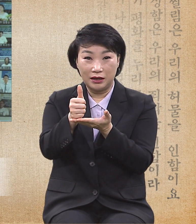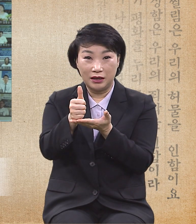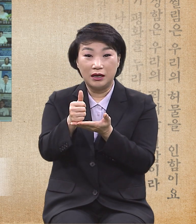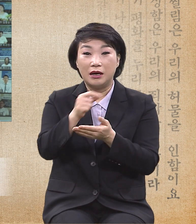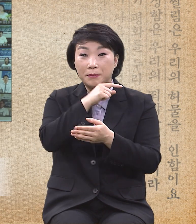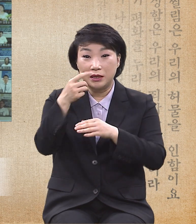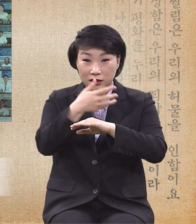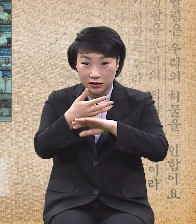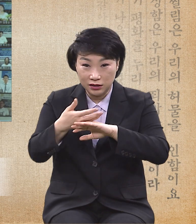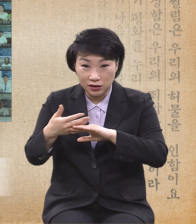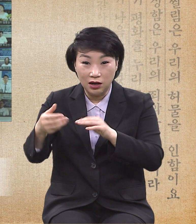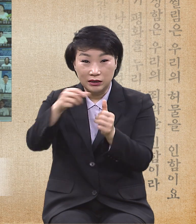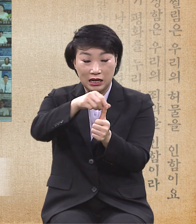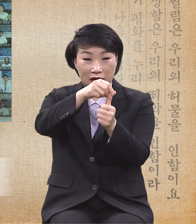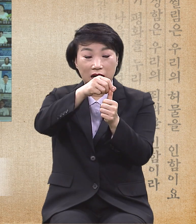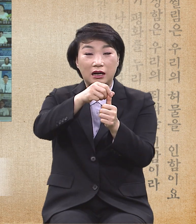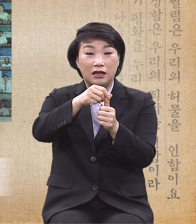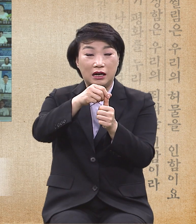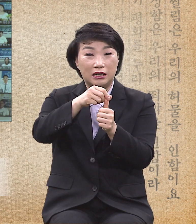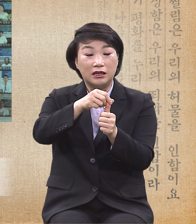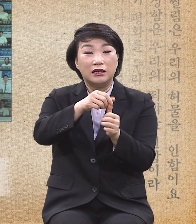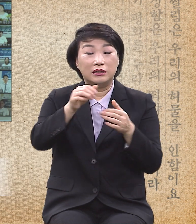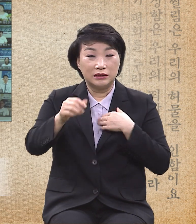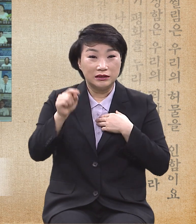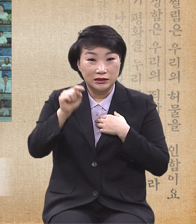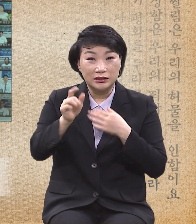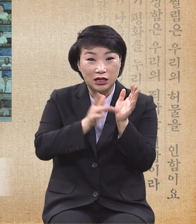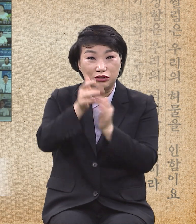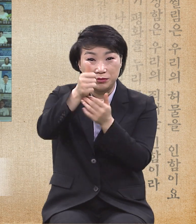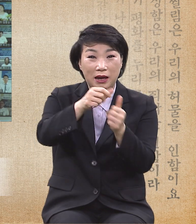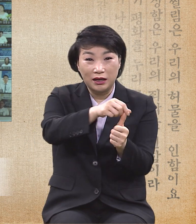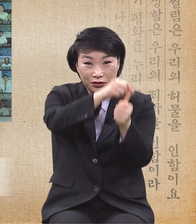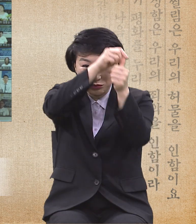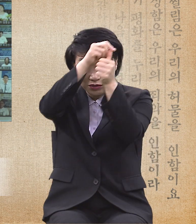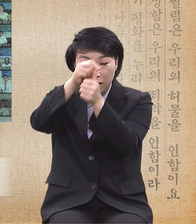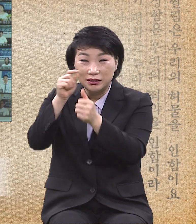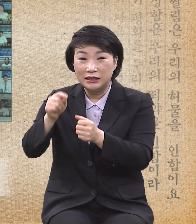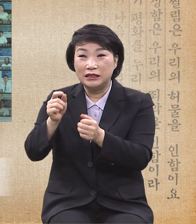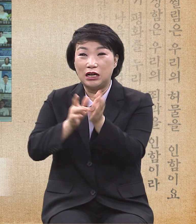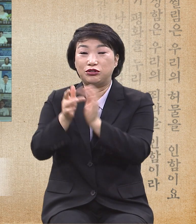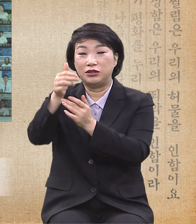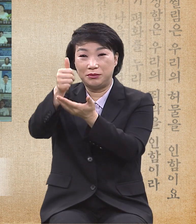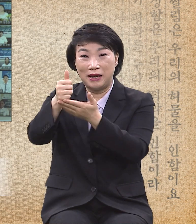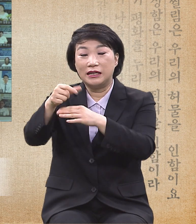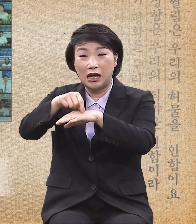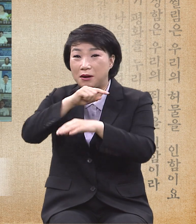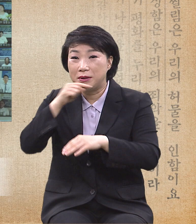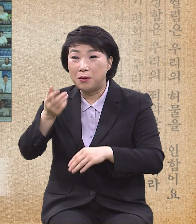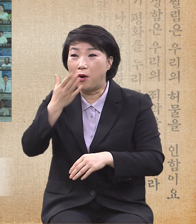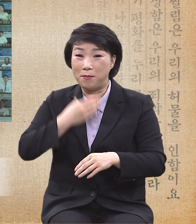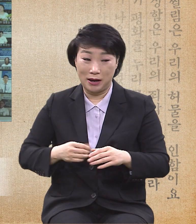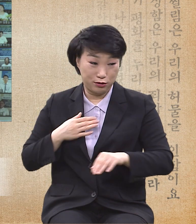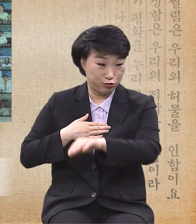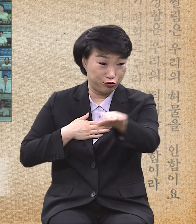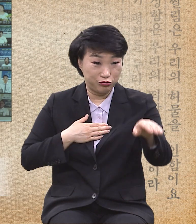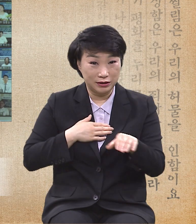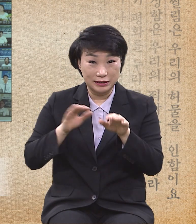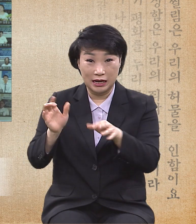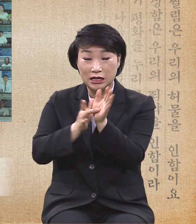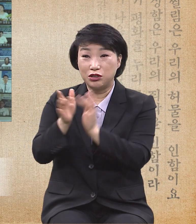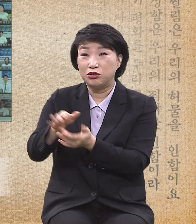피 흘려 살찌고 피 흘리신 그 살과 피를 먹고 마시면서 예수 그리스도의